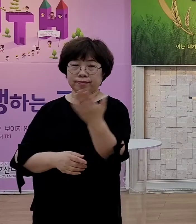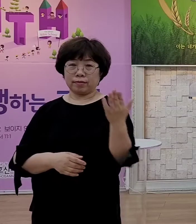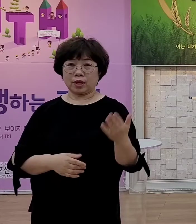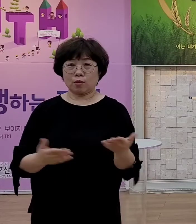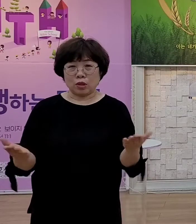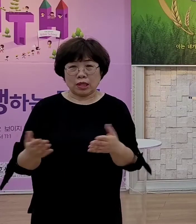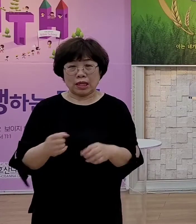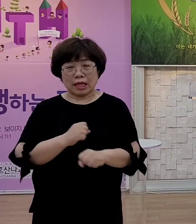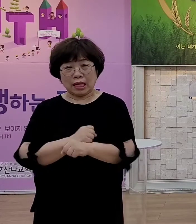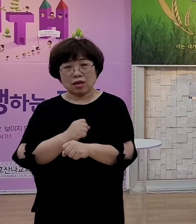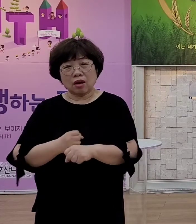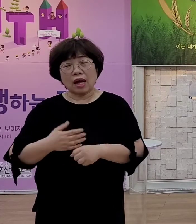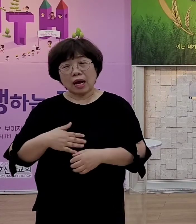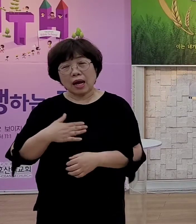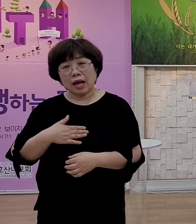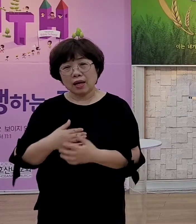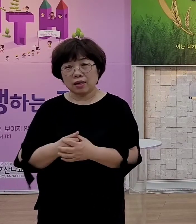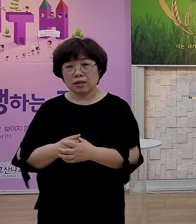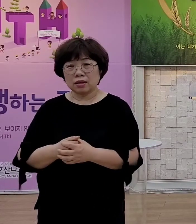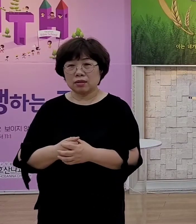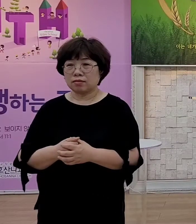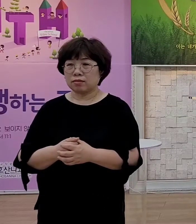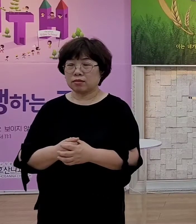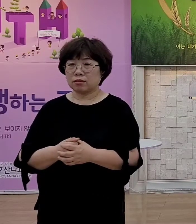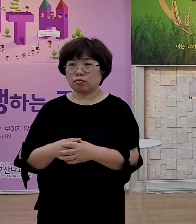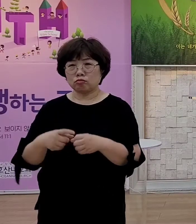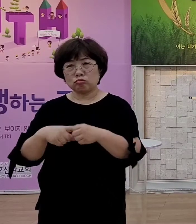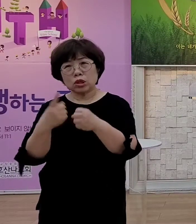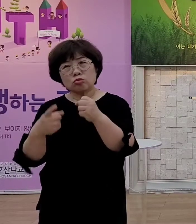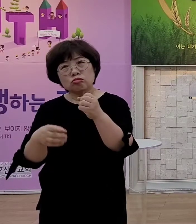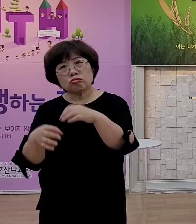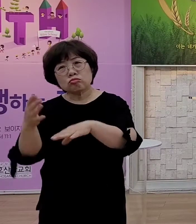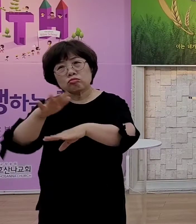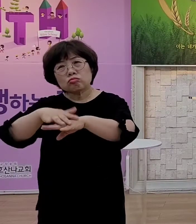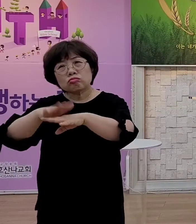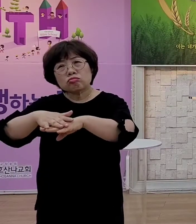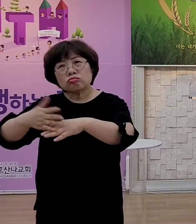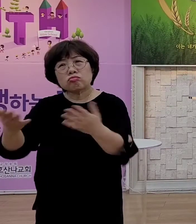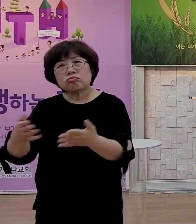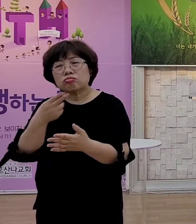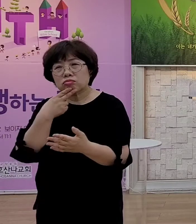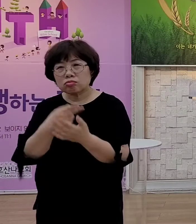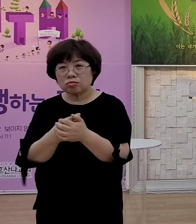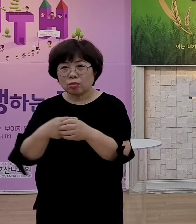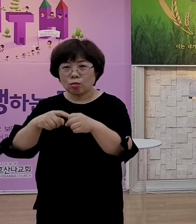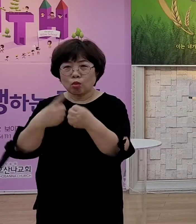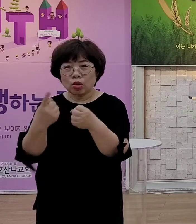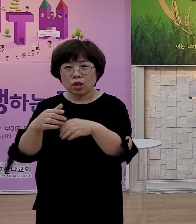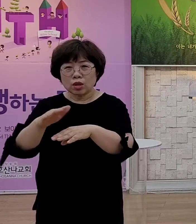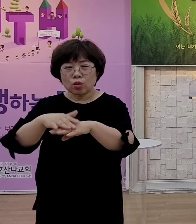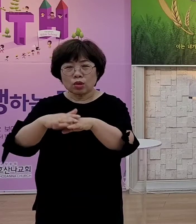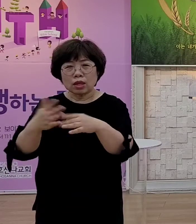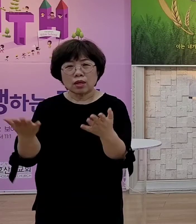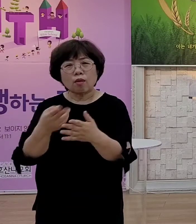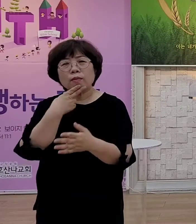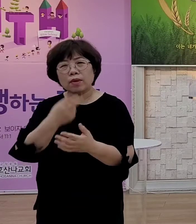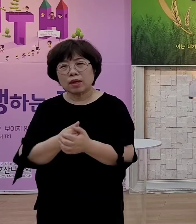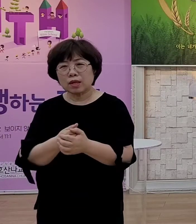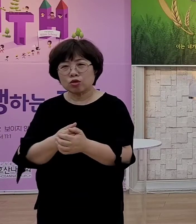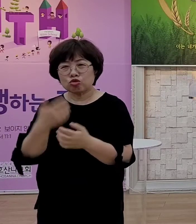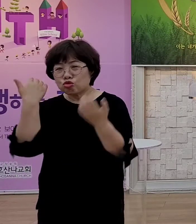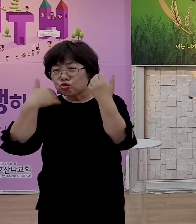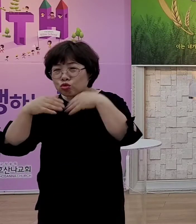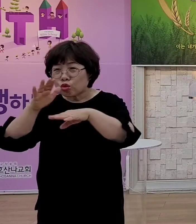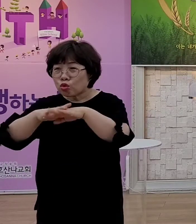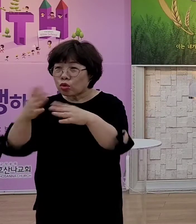다 알지만 뭐 누가 뭐 밀농사를 지어요. 뭐 보리농사를 지어요. 아무것도